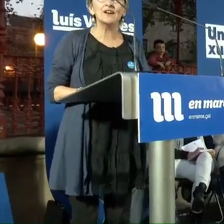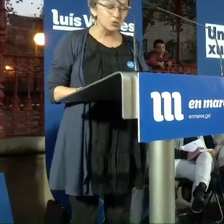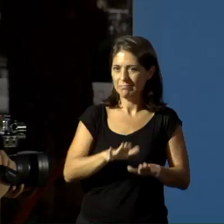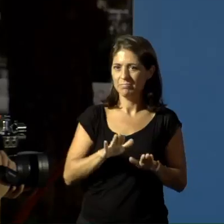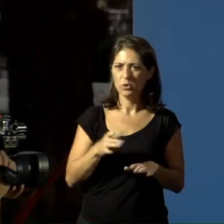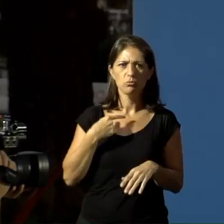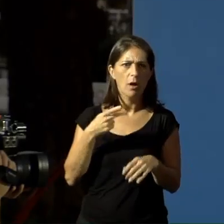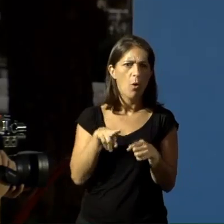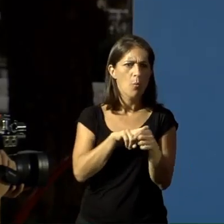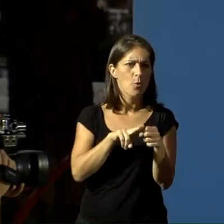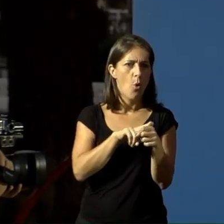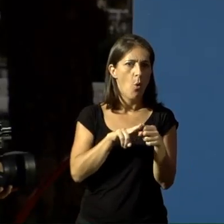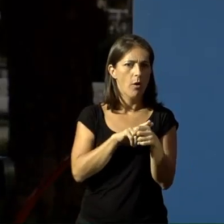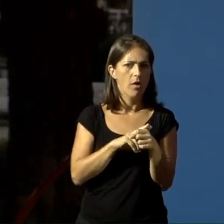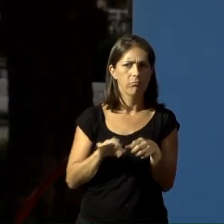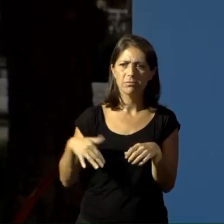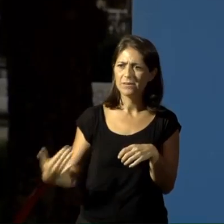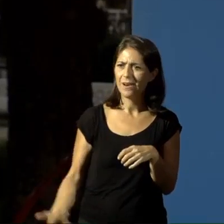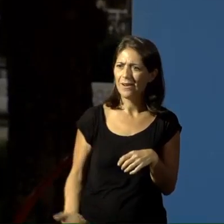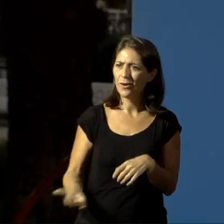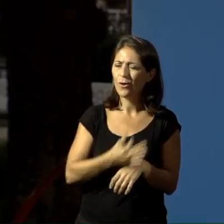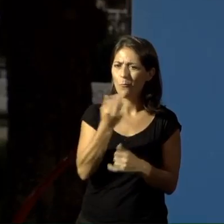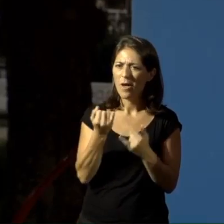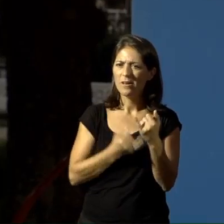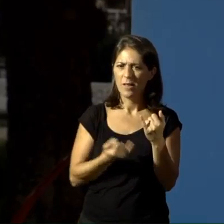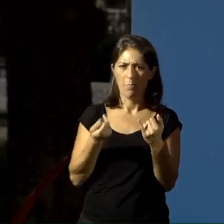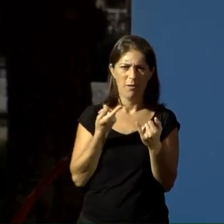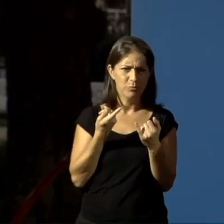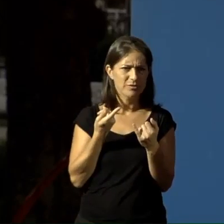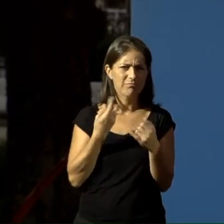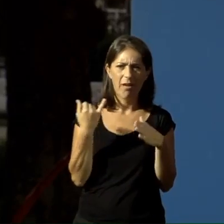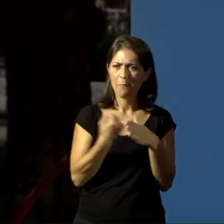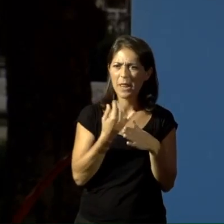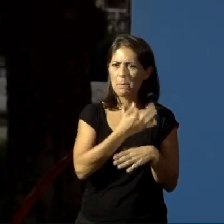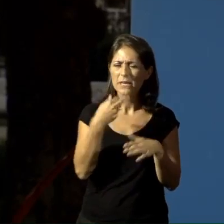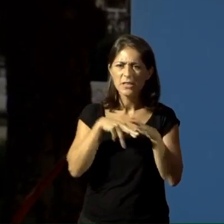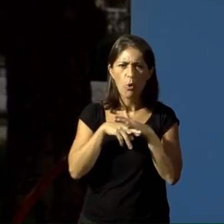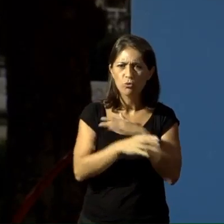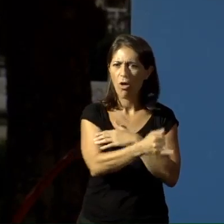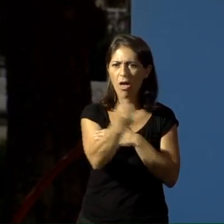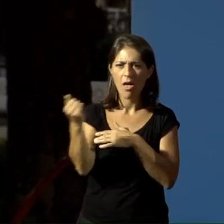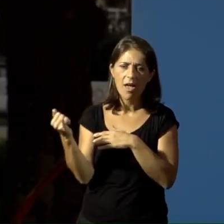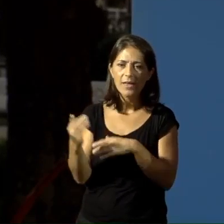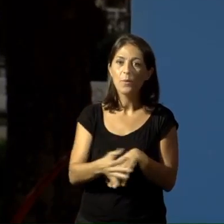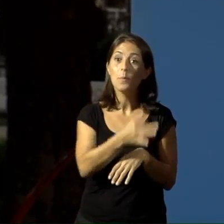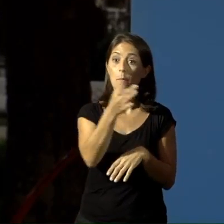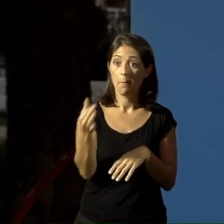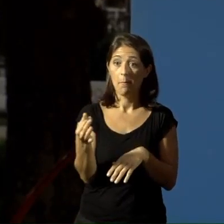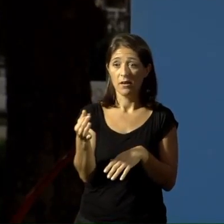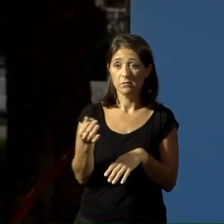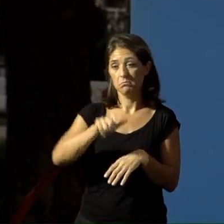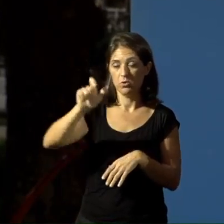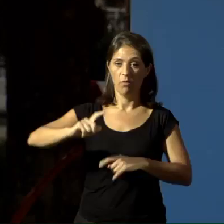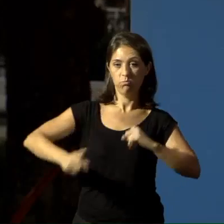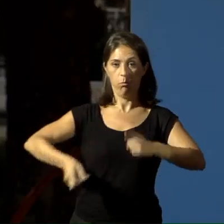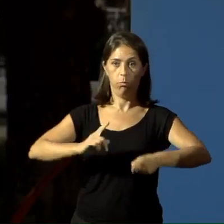provincia fecunda, con relato histórico, con talento, con recursos e incluso con caciques.